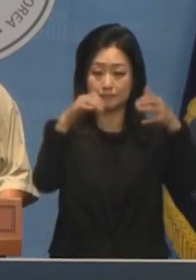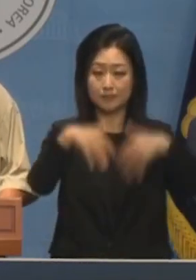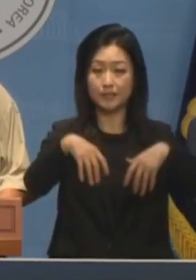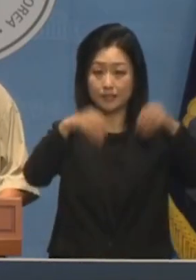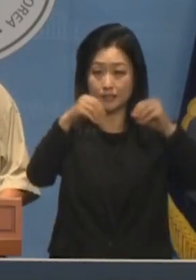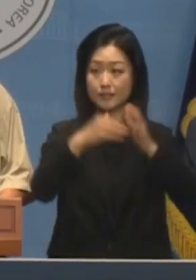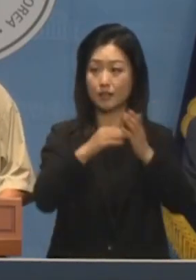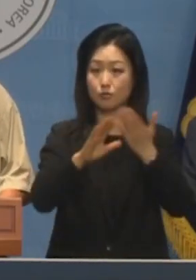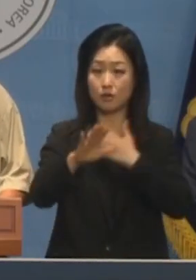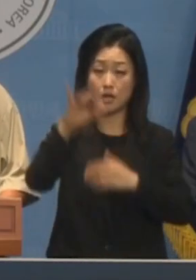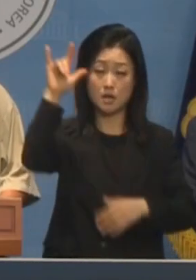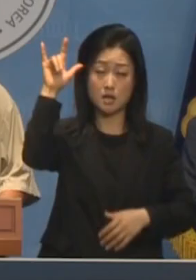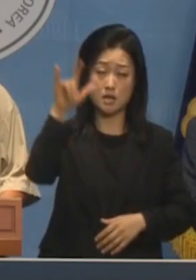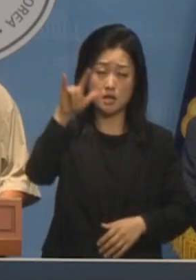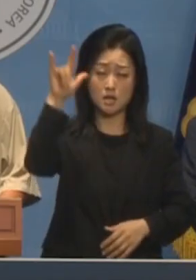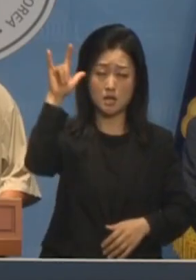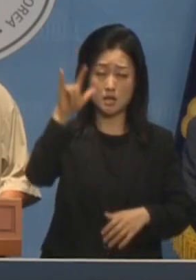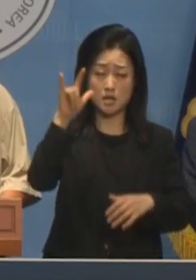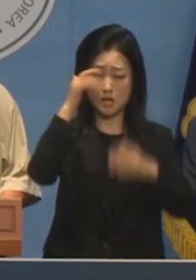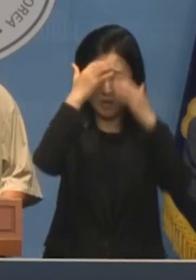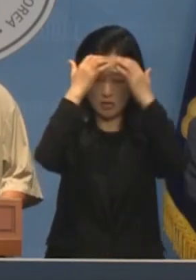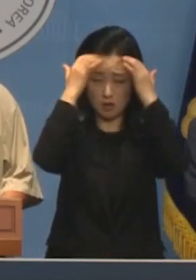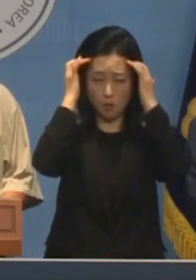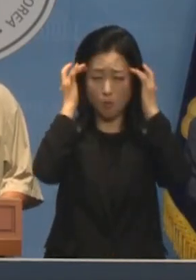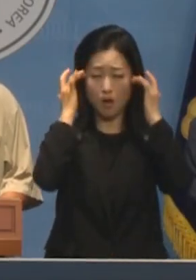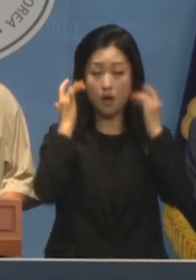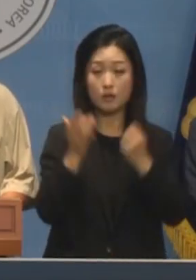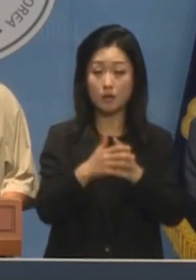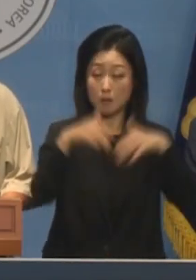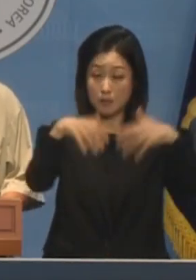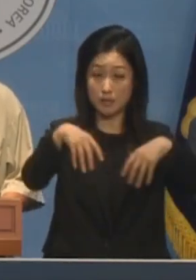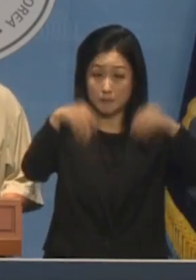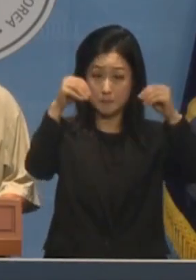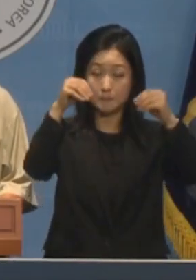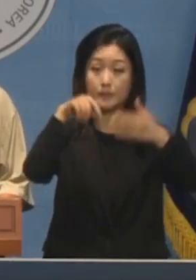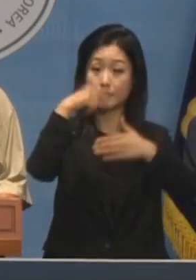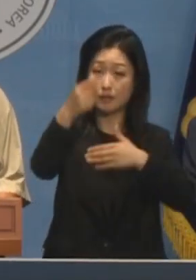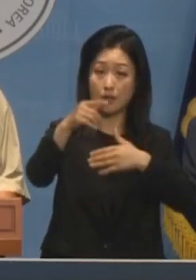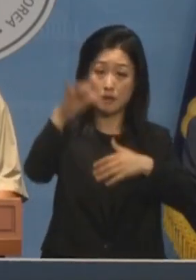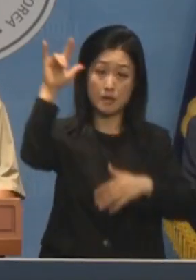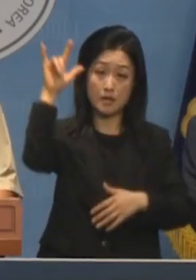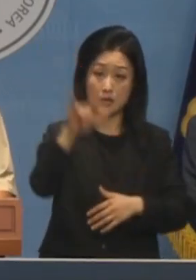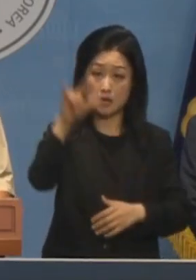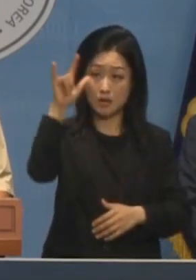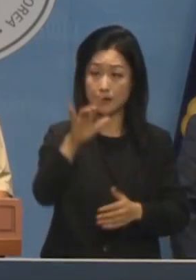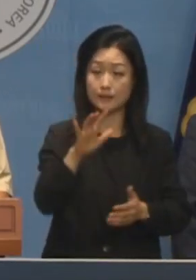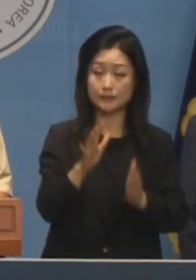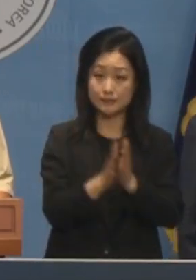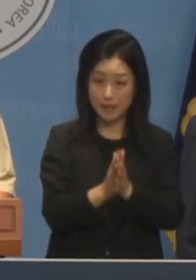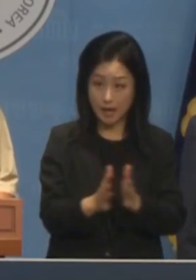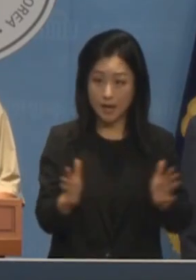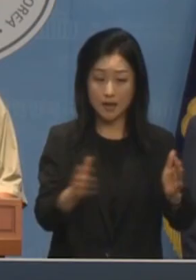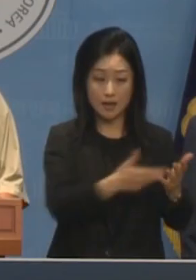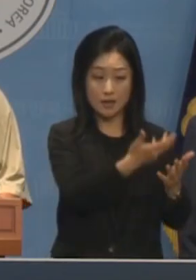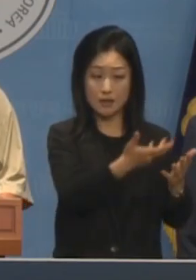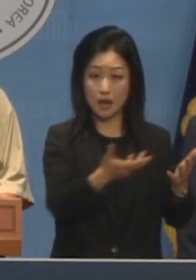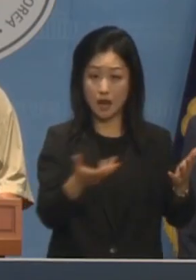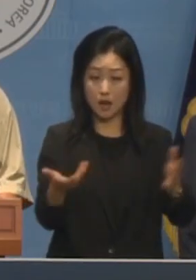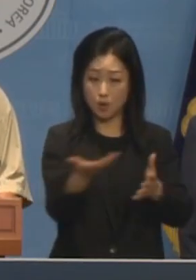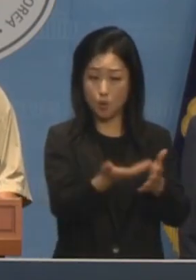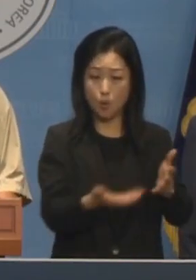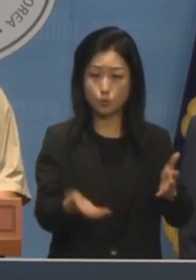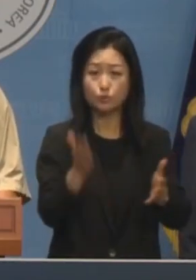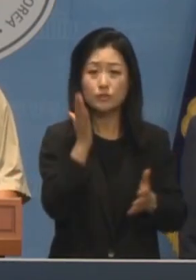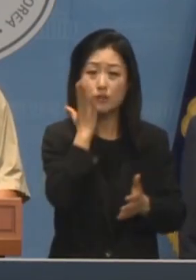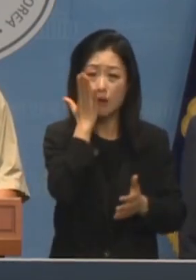나서 연일 폭염이 이어지면서 강우량이 줄어들었고, 그리고 이제 전국 강과 호소에서 녹조의